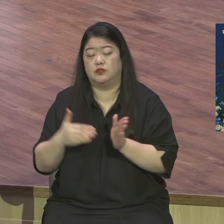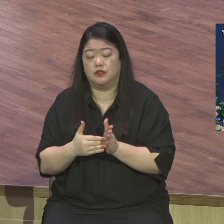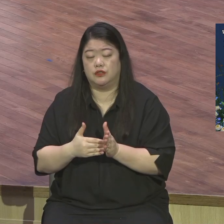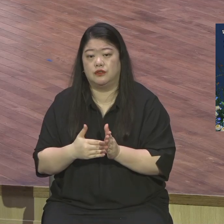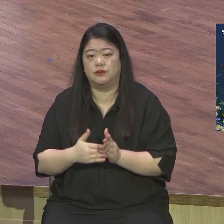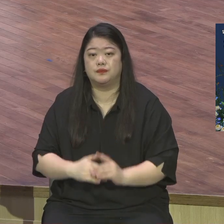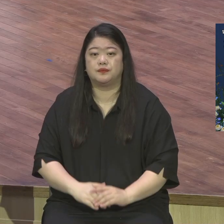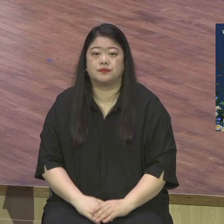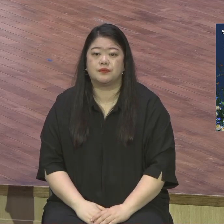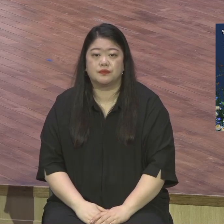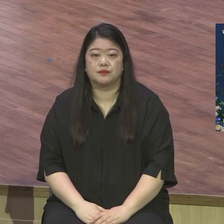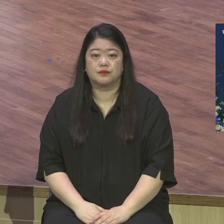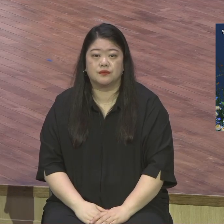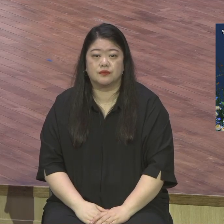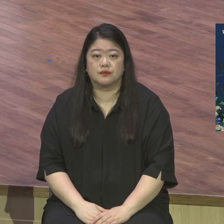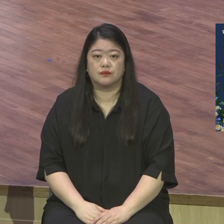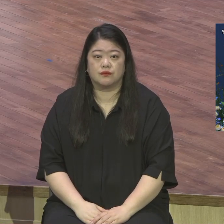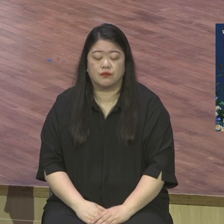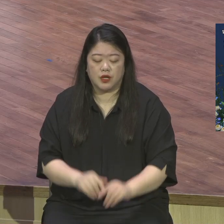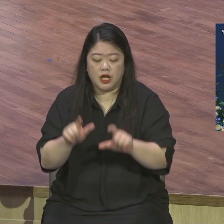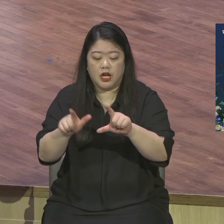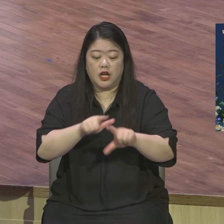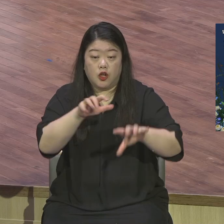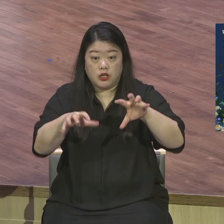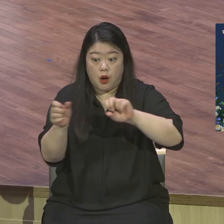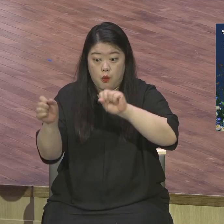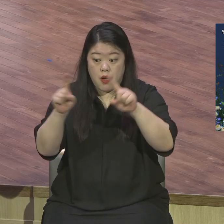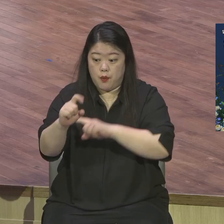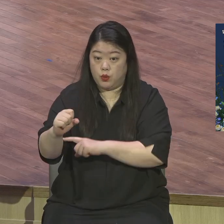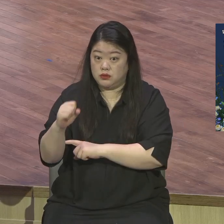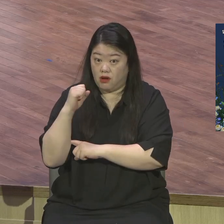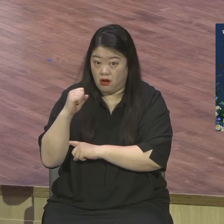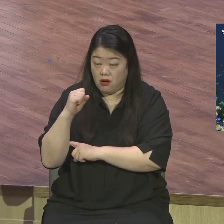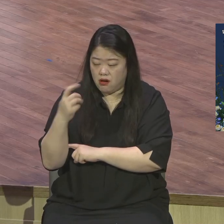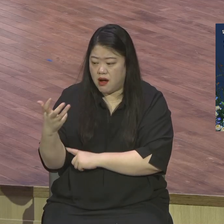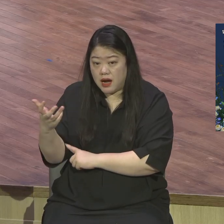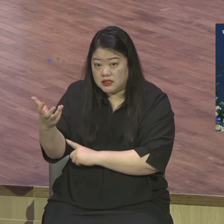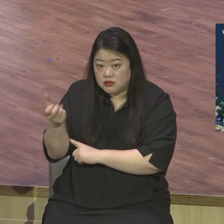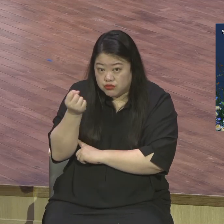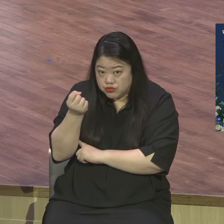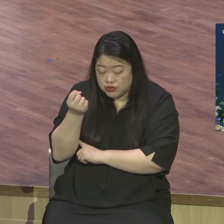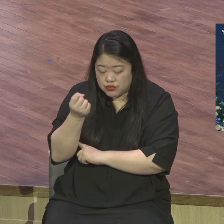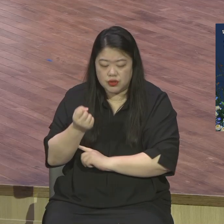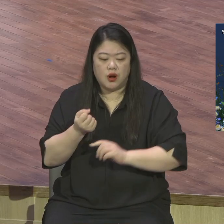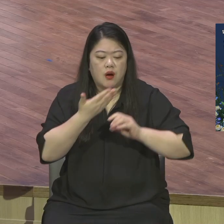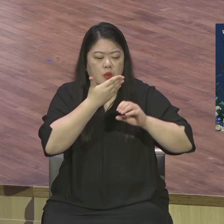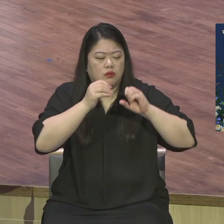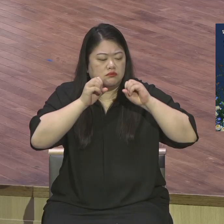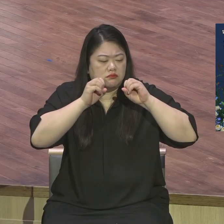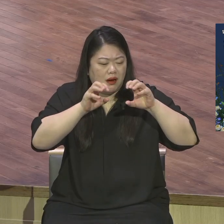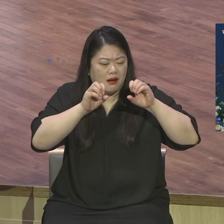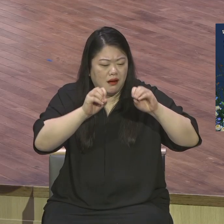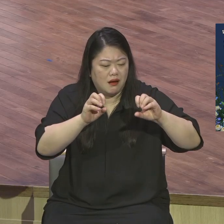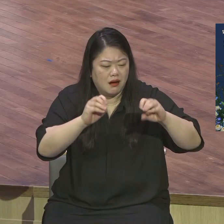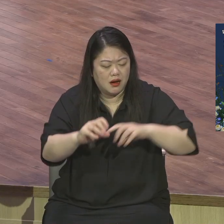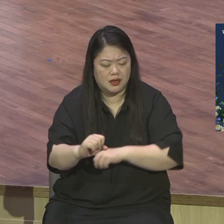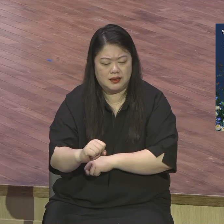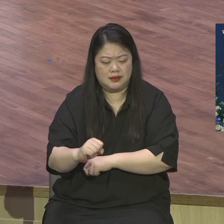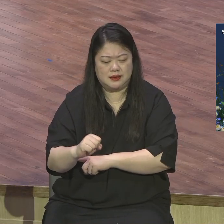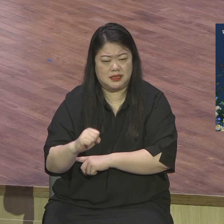이런 현장 회복력을 가지고 모든 문제와 사건 복음 확산의 기회로 그렇게 삼는